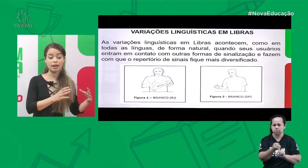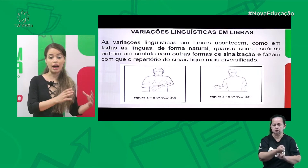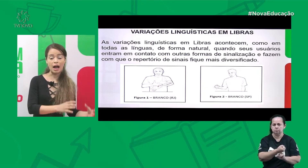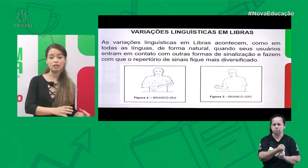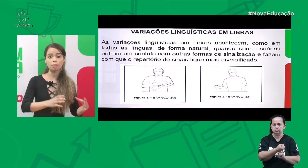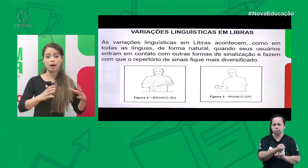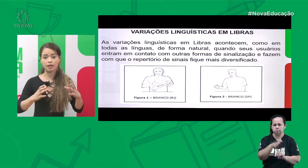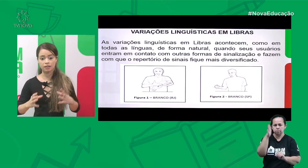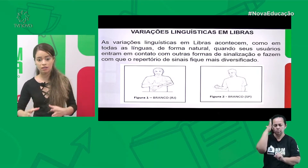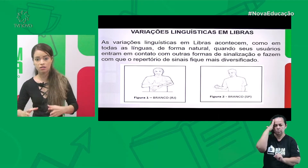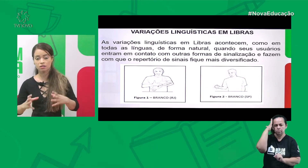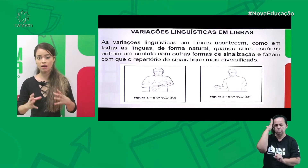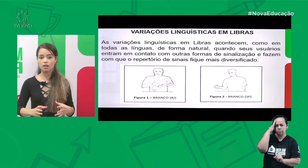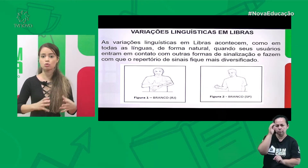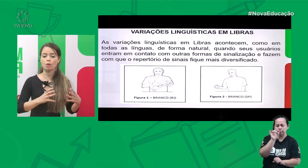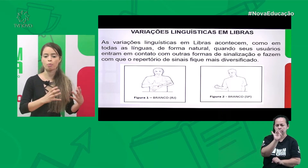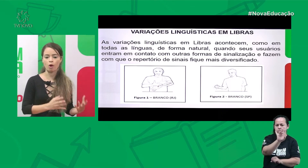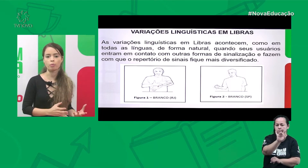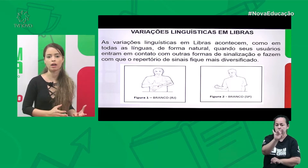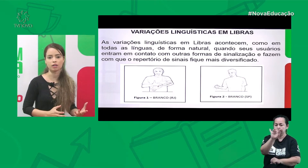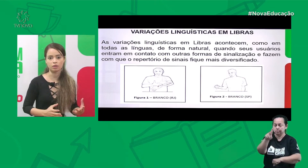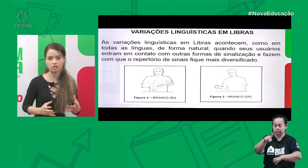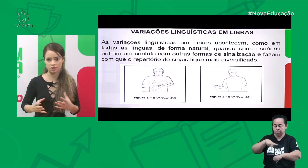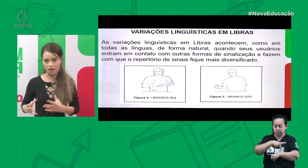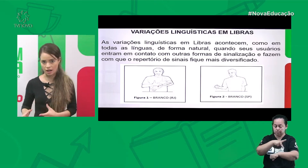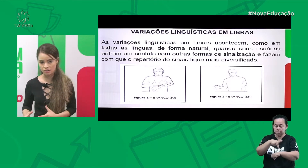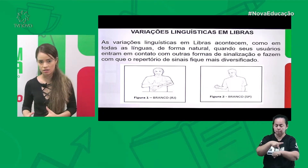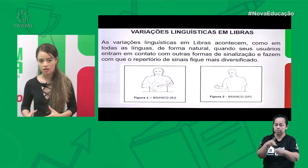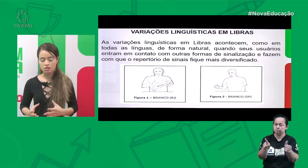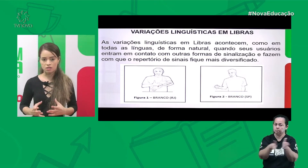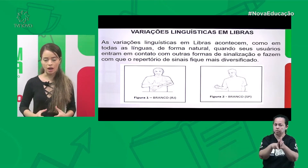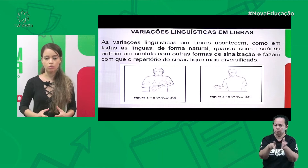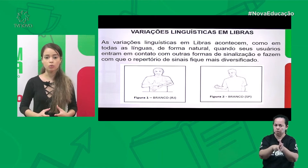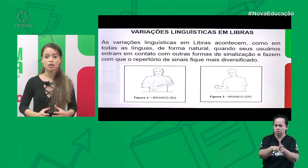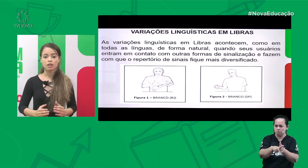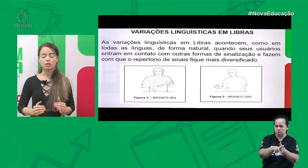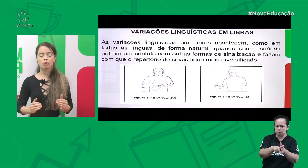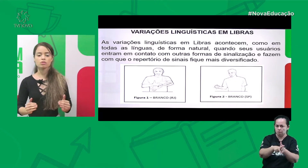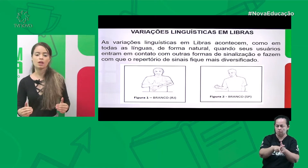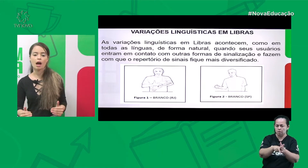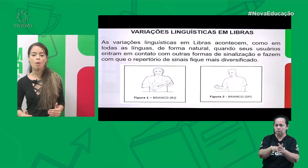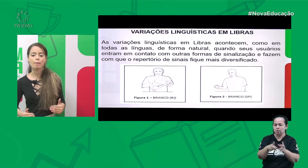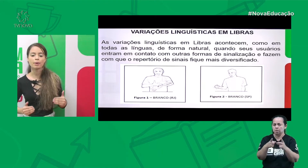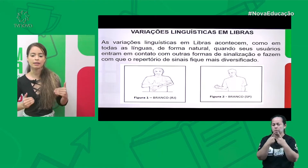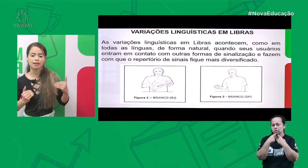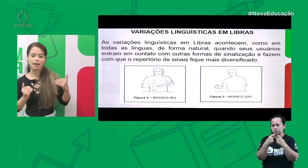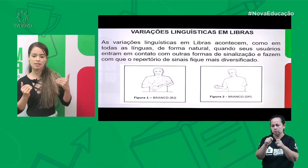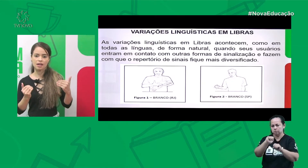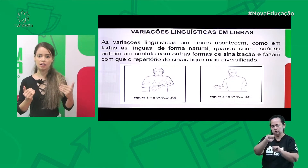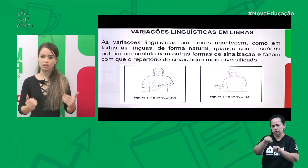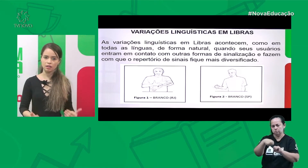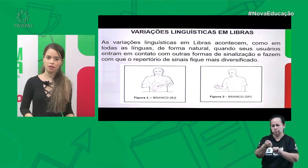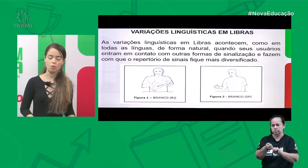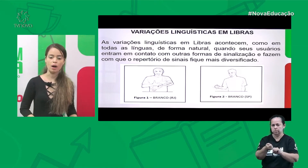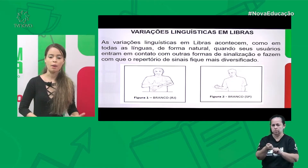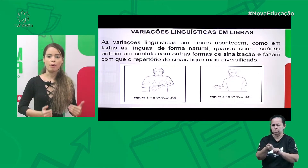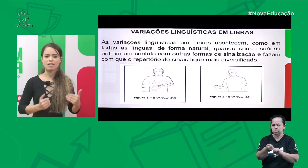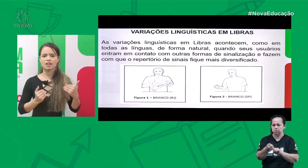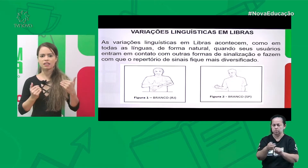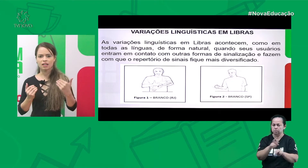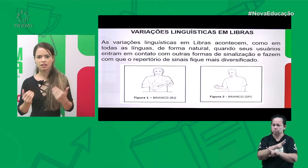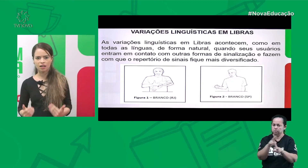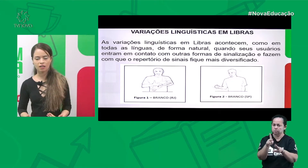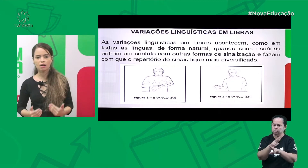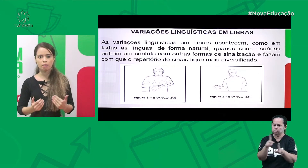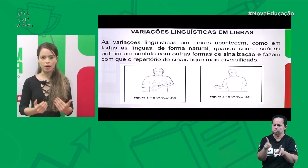que cada país tem a sua própria língua de sinais, certo? E que você, ao aprender essa língua, passe